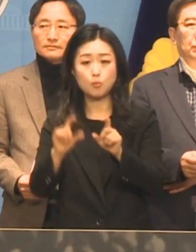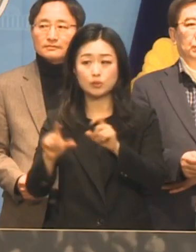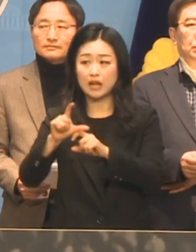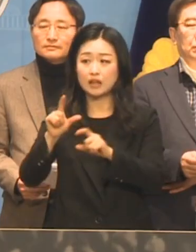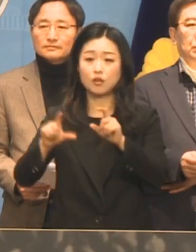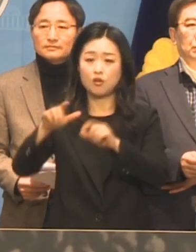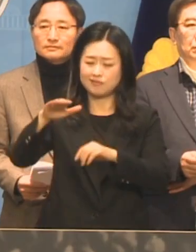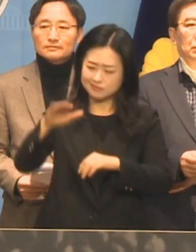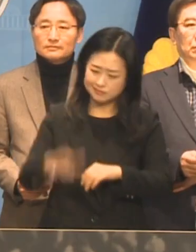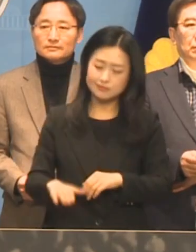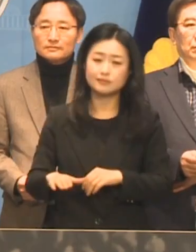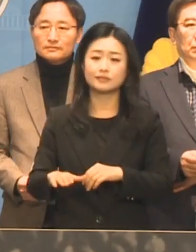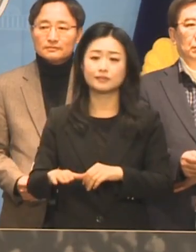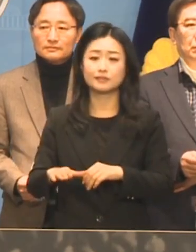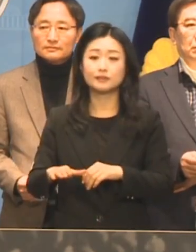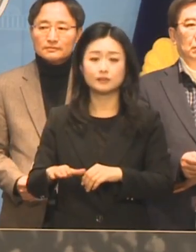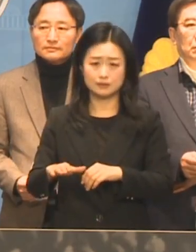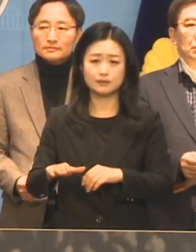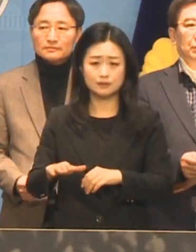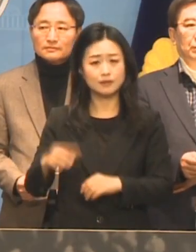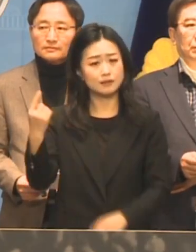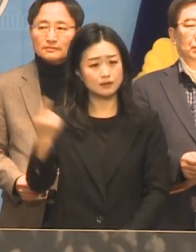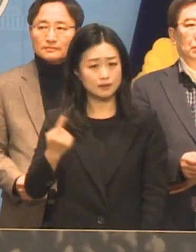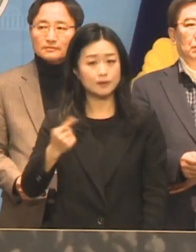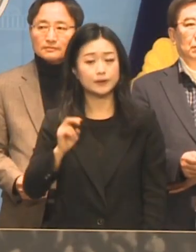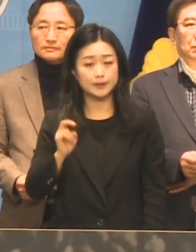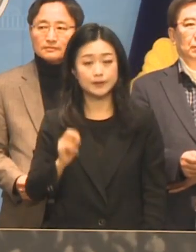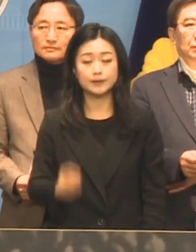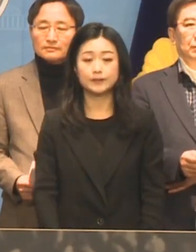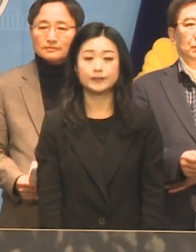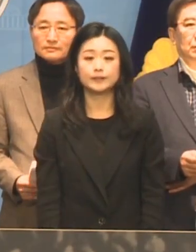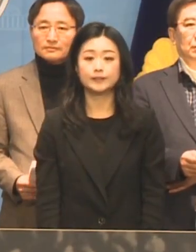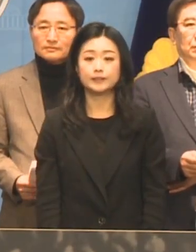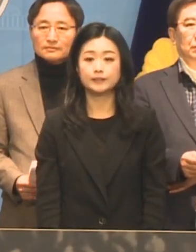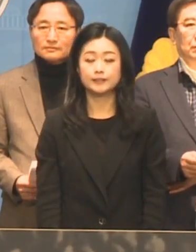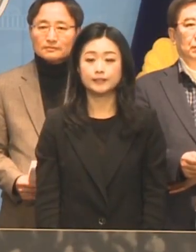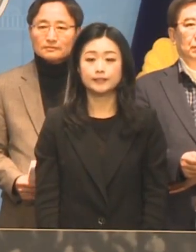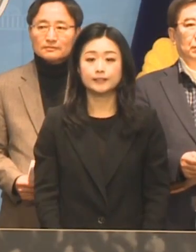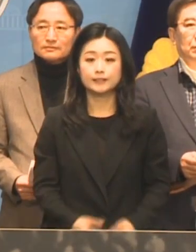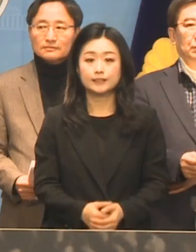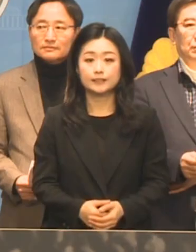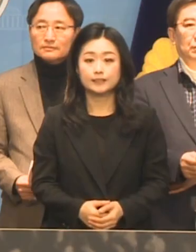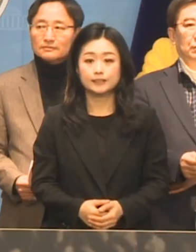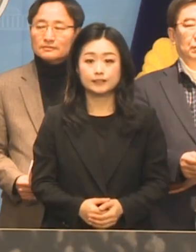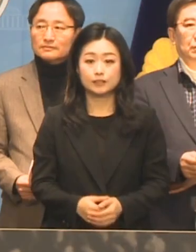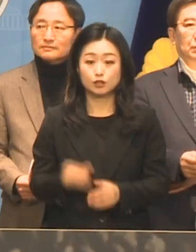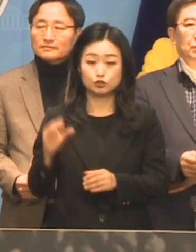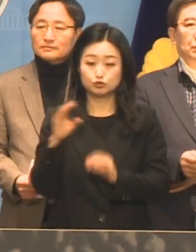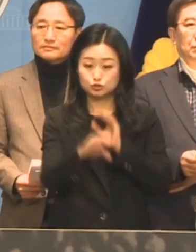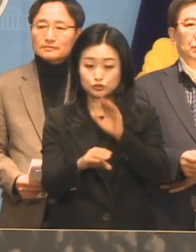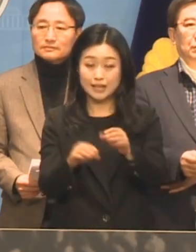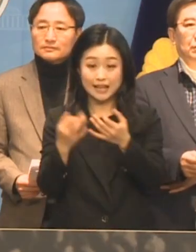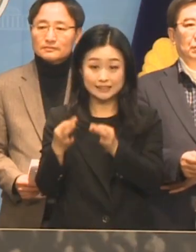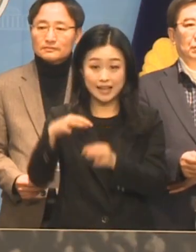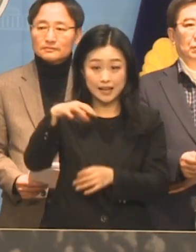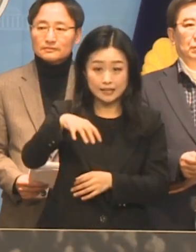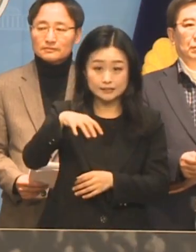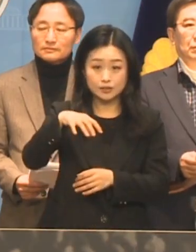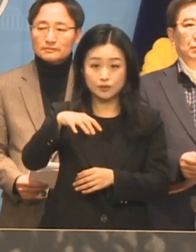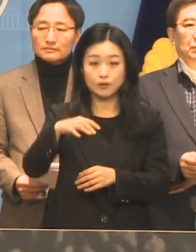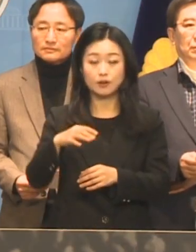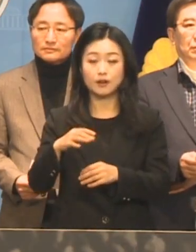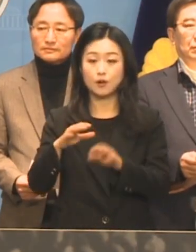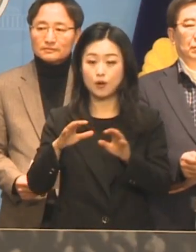1.8%보다 올해 성장률 전망치가 더 내려갈 수 있습니다. 실제 주요 투자은행들이 연초